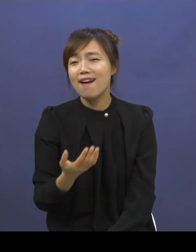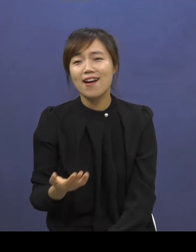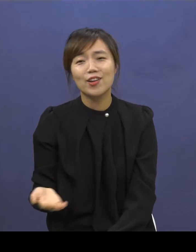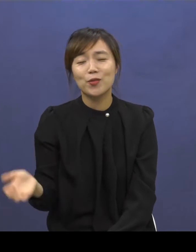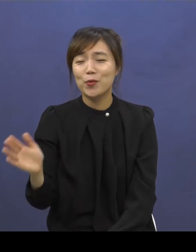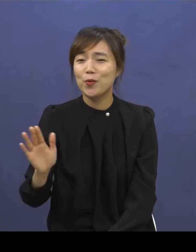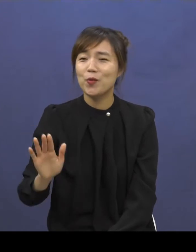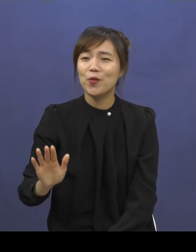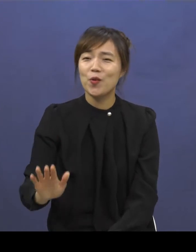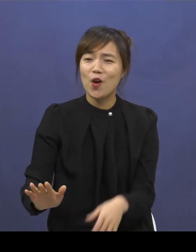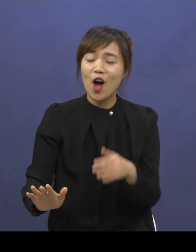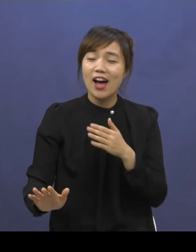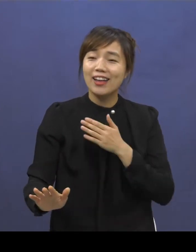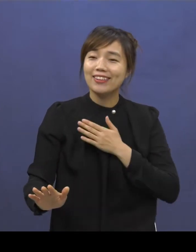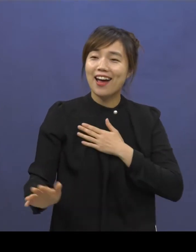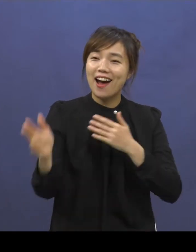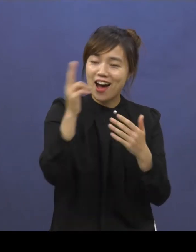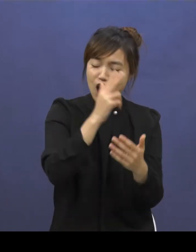해도 나